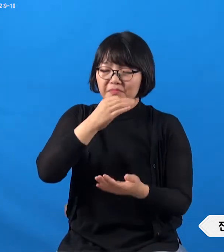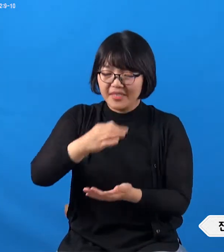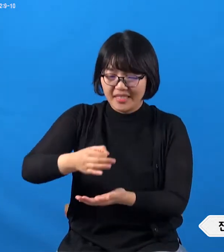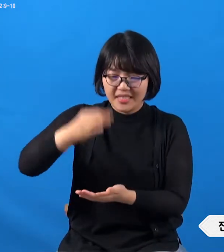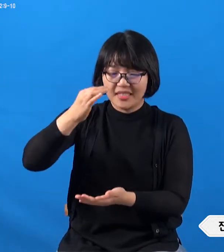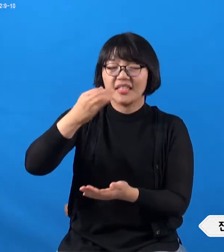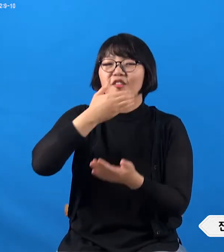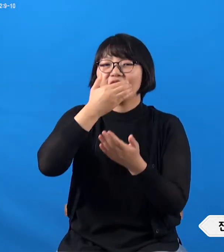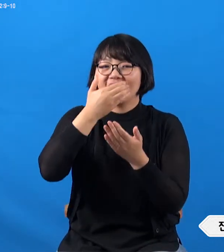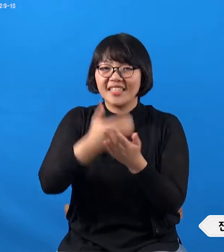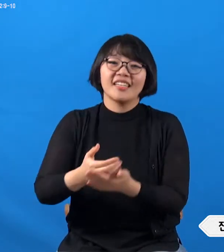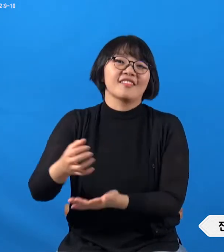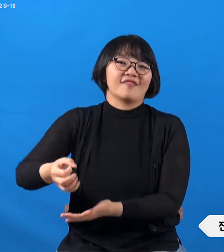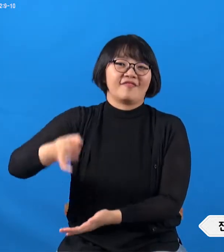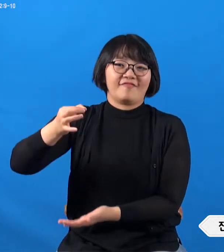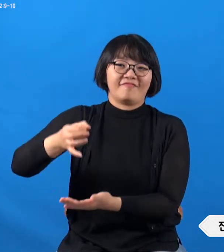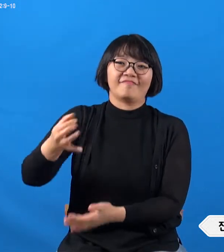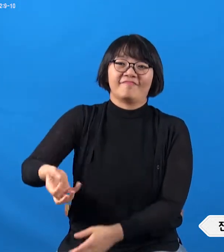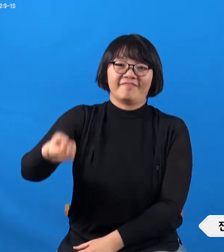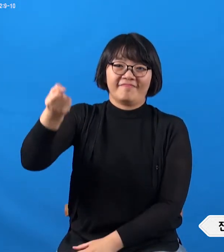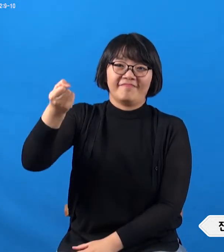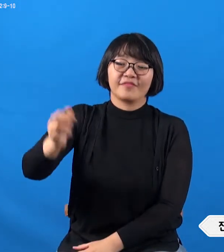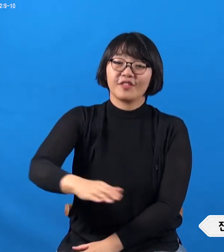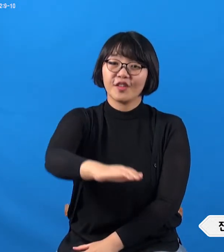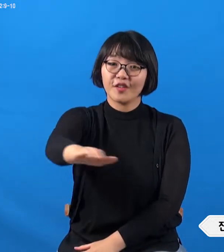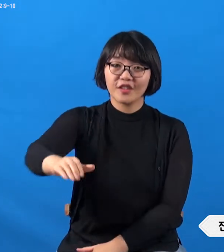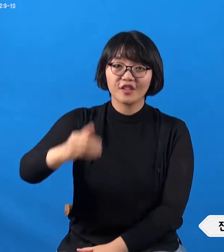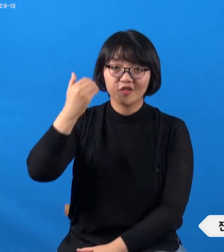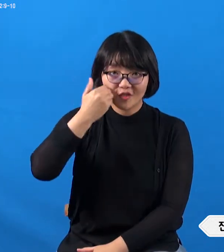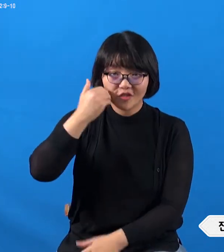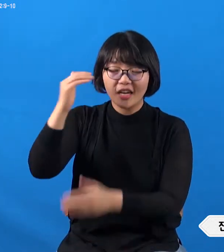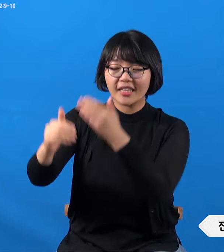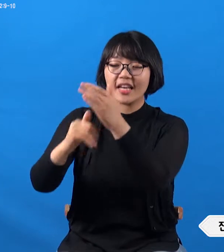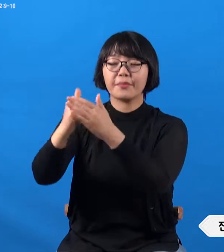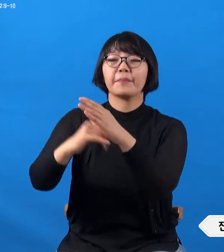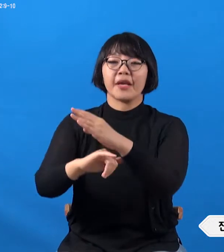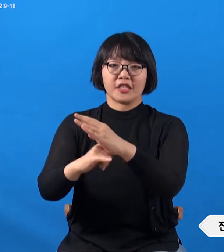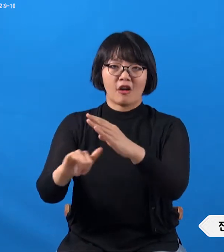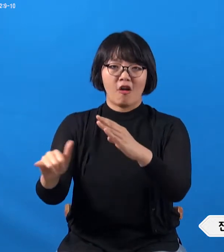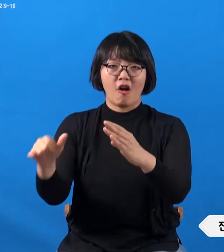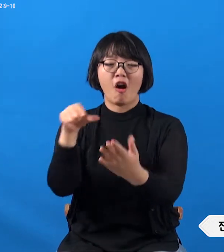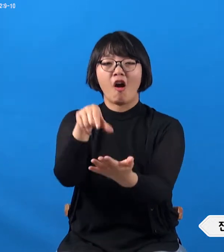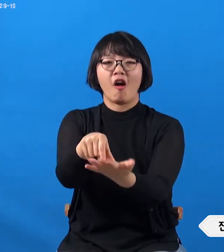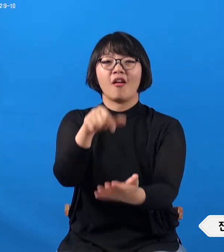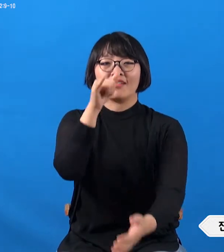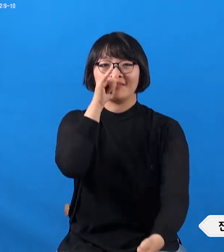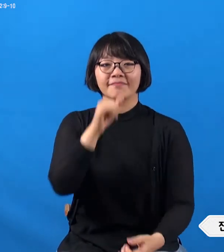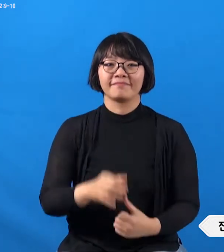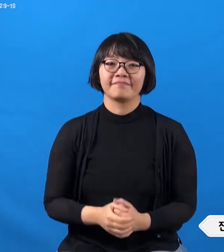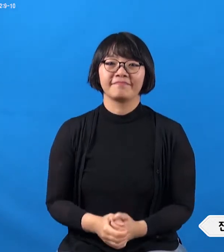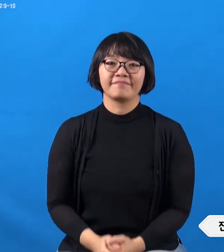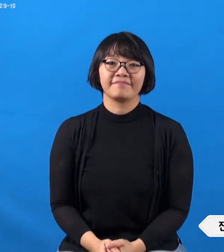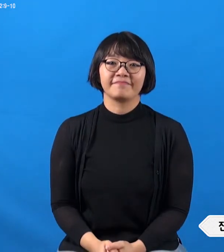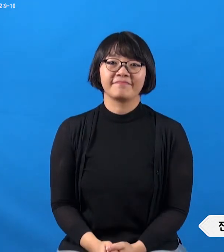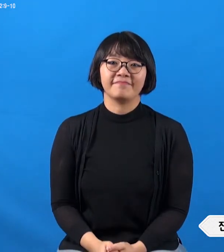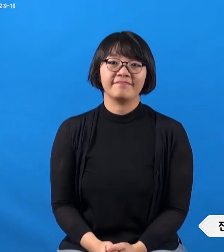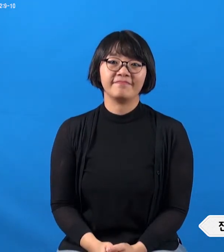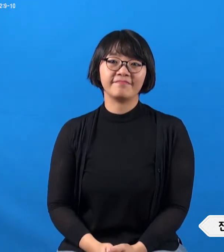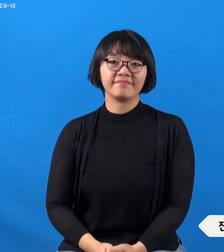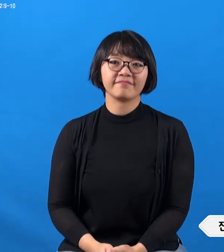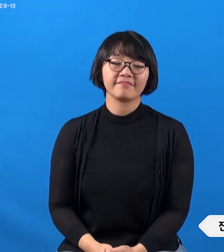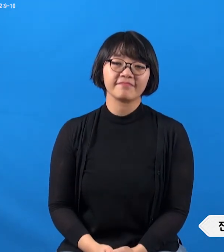소유, 귀한 소유, 바로 너희는 하나님의 백성이다 라고 말씀하고